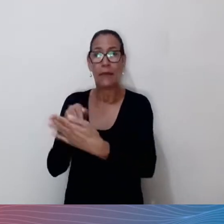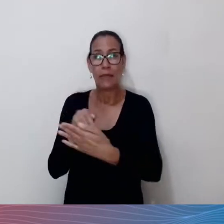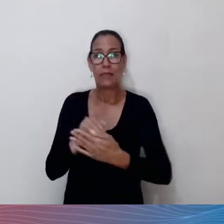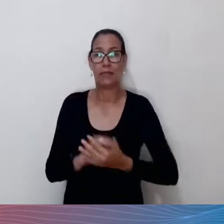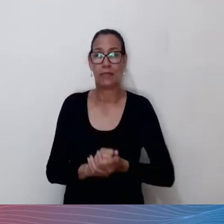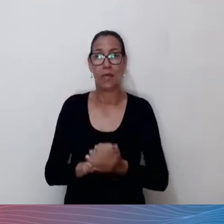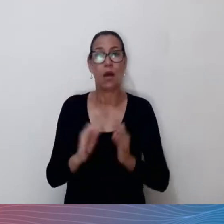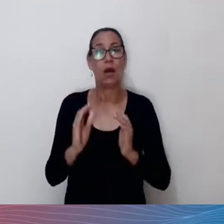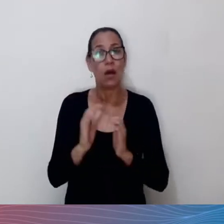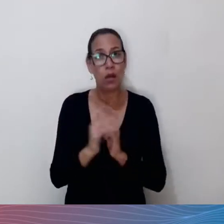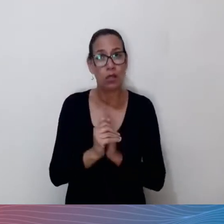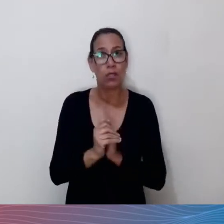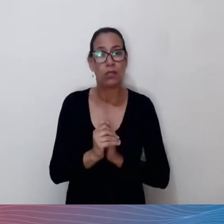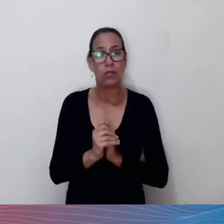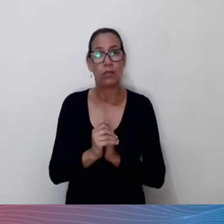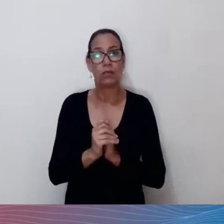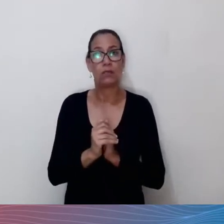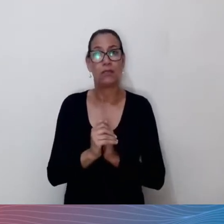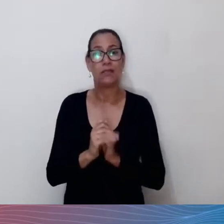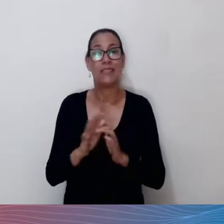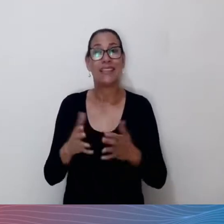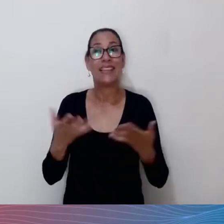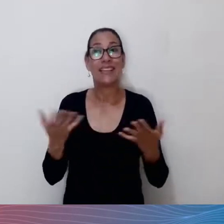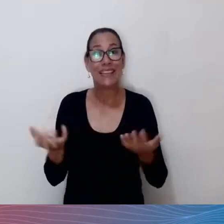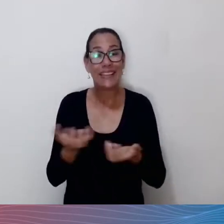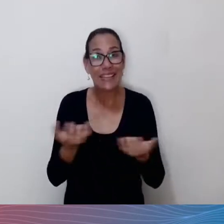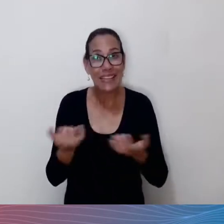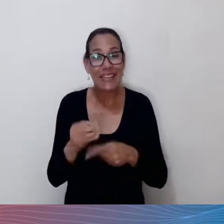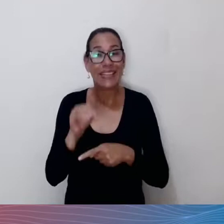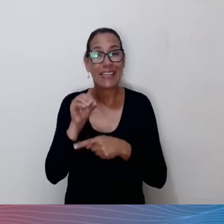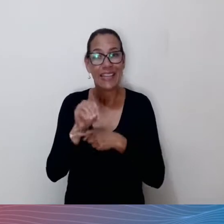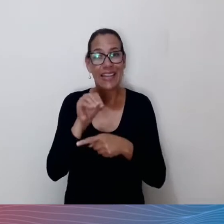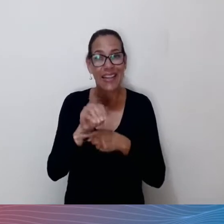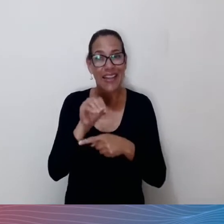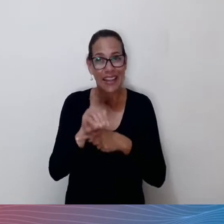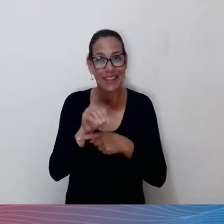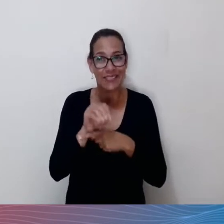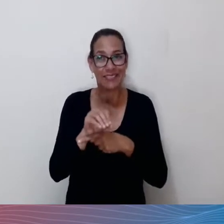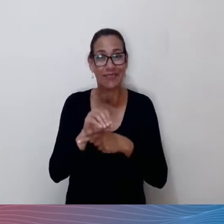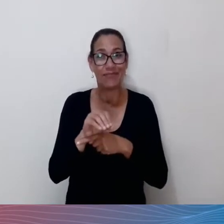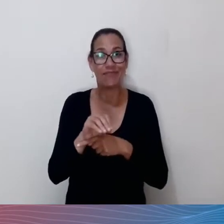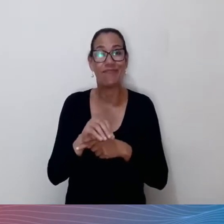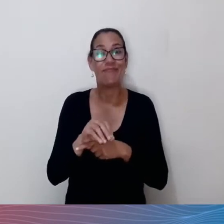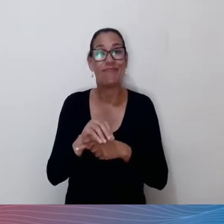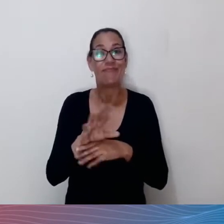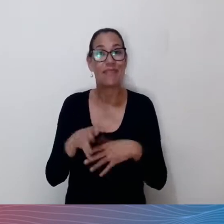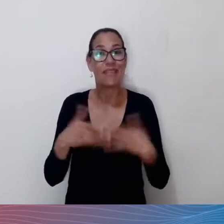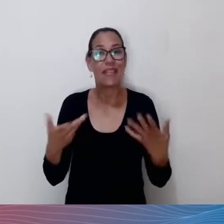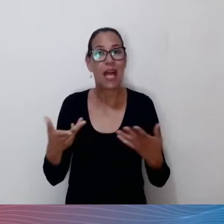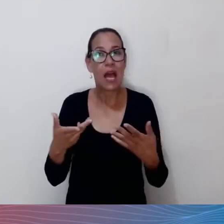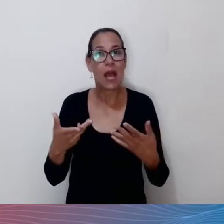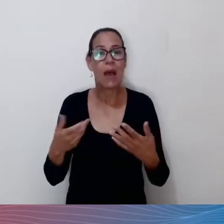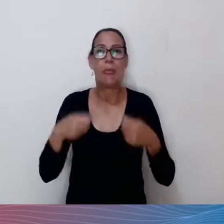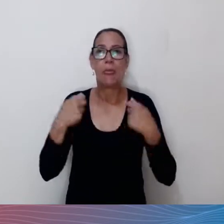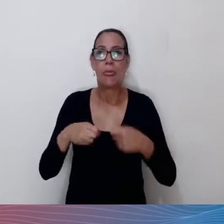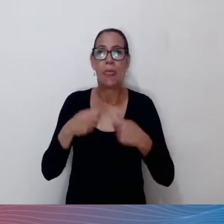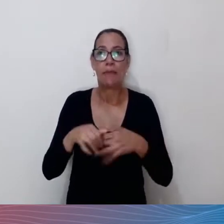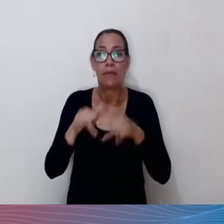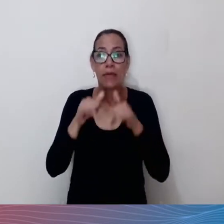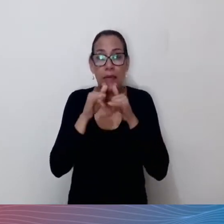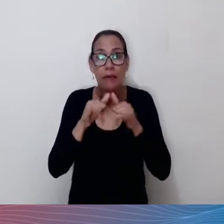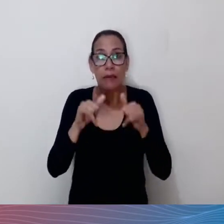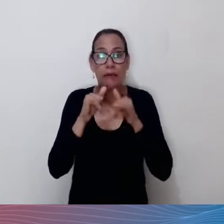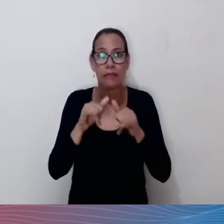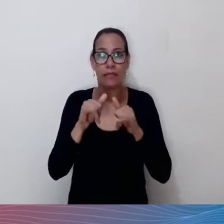precisamos conscientizá-lo de que nós estamos trazendo para a igreja, para ele ser